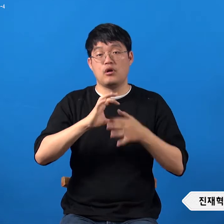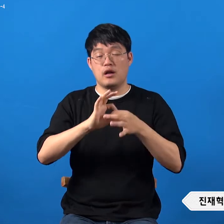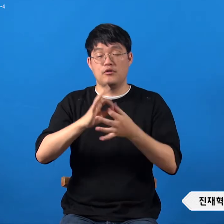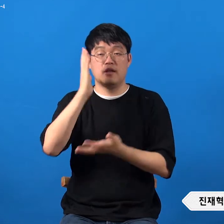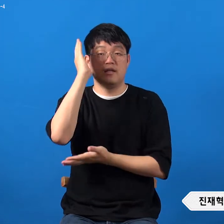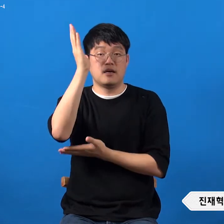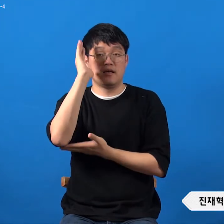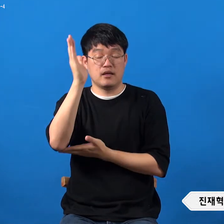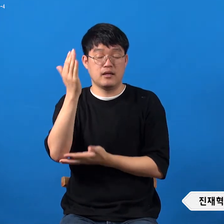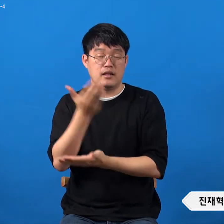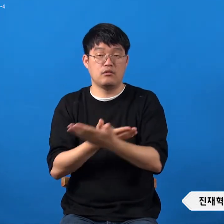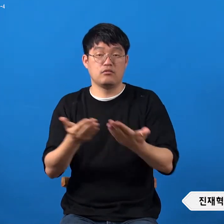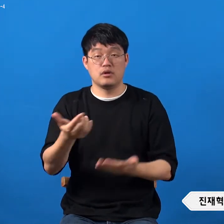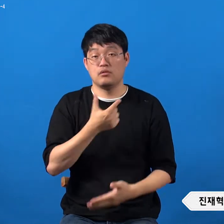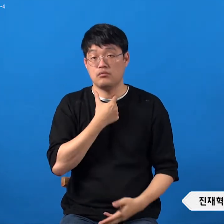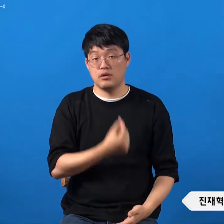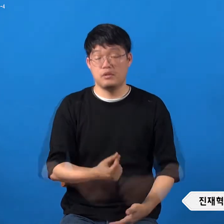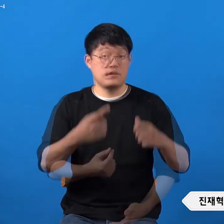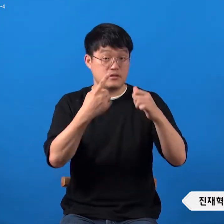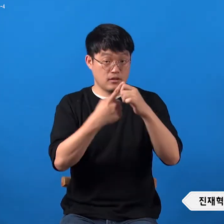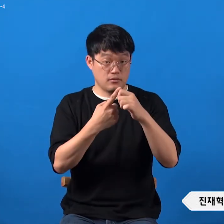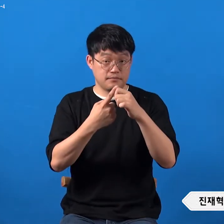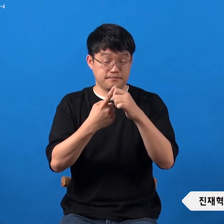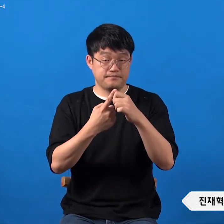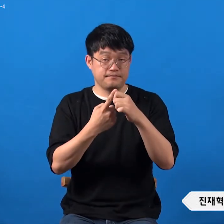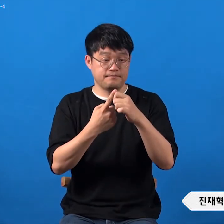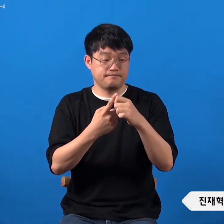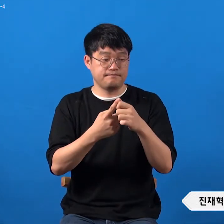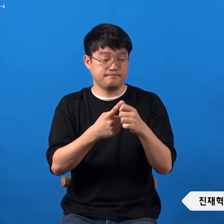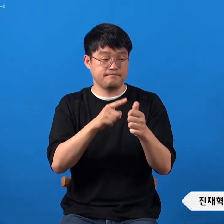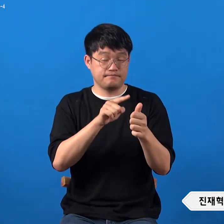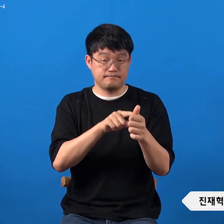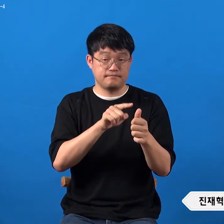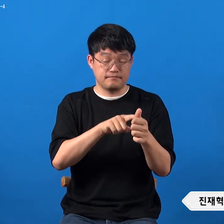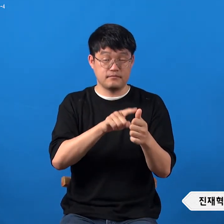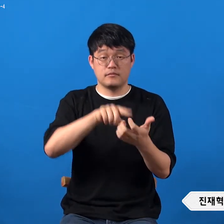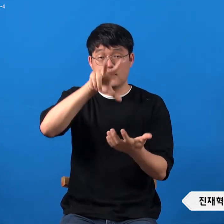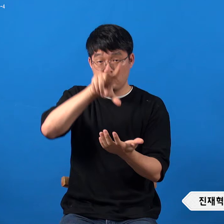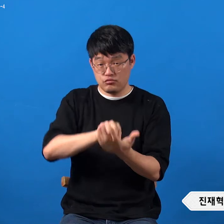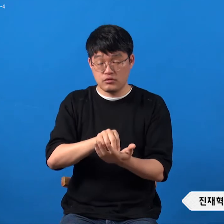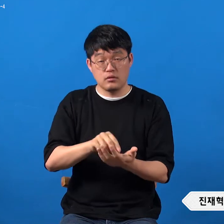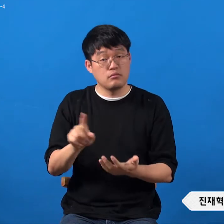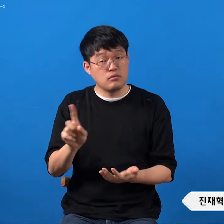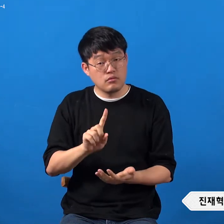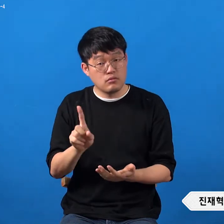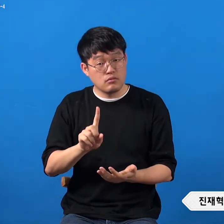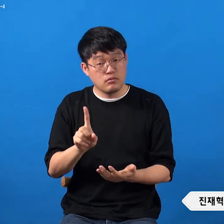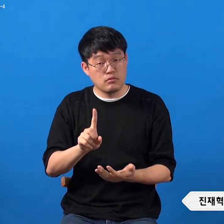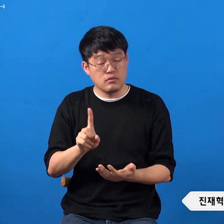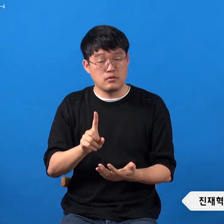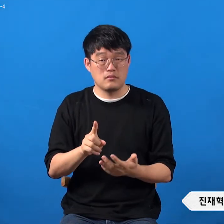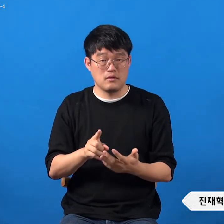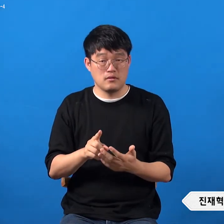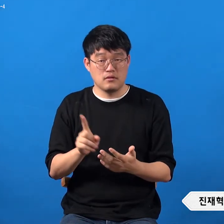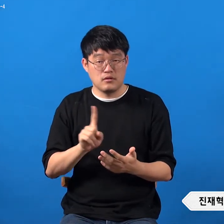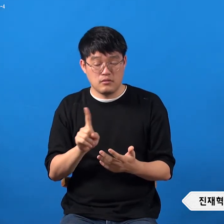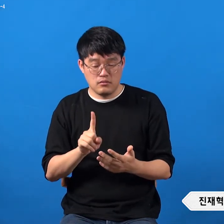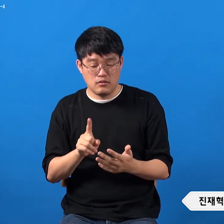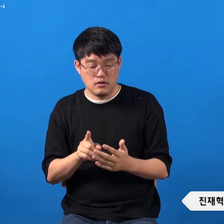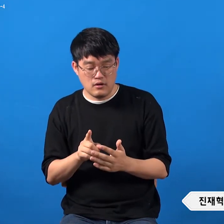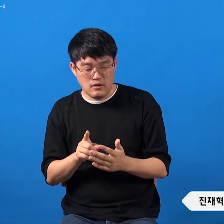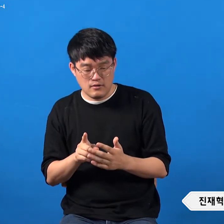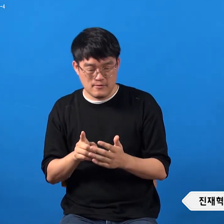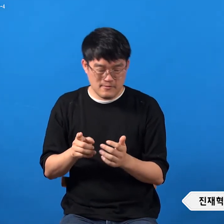이야기를 살펴봅니다. 첫째로 그의 그 문제는 바로 치열한